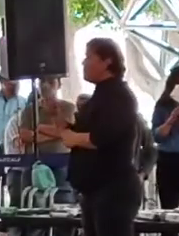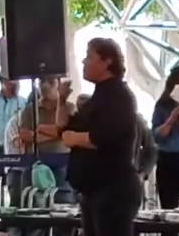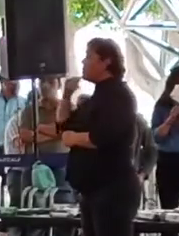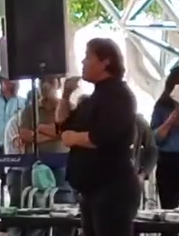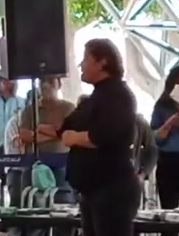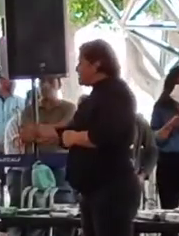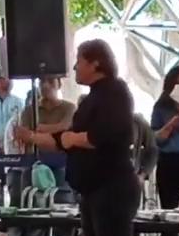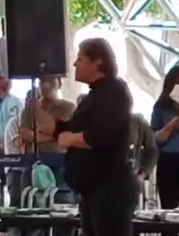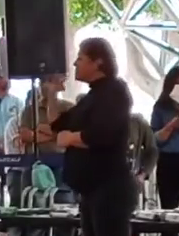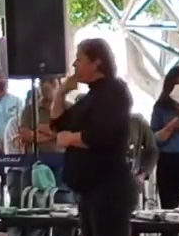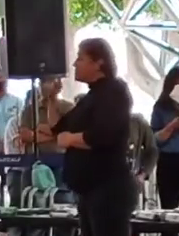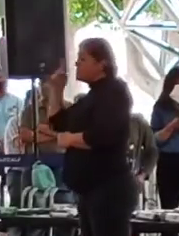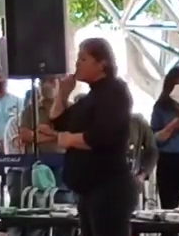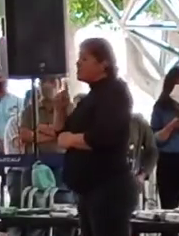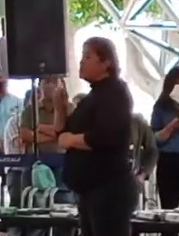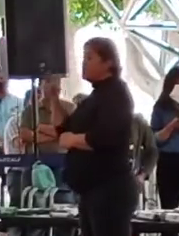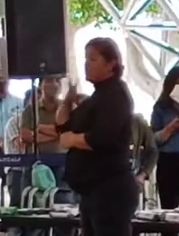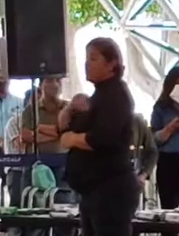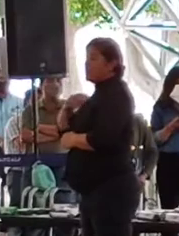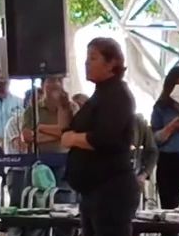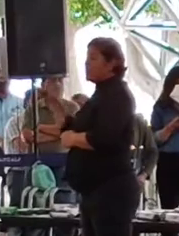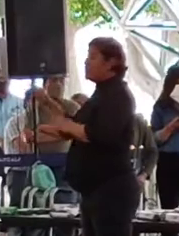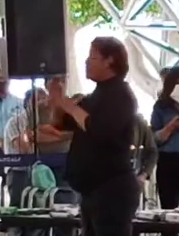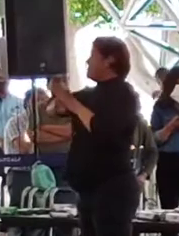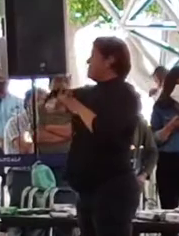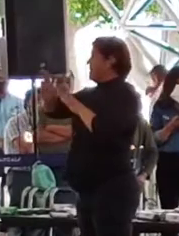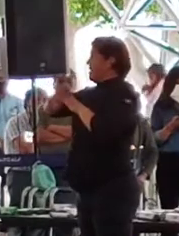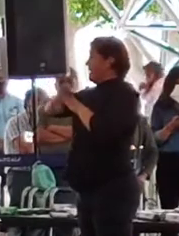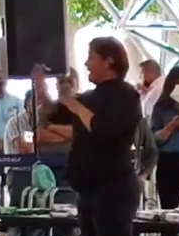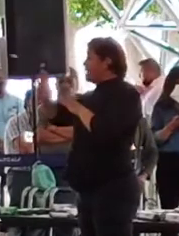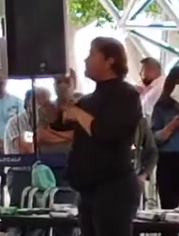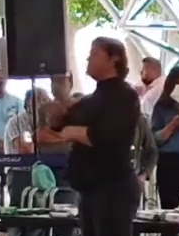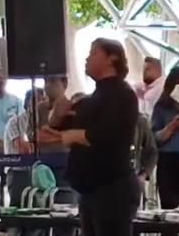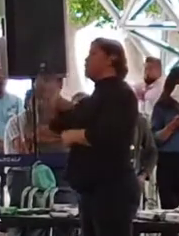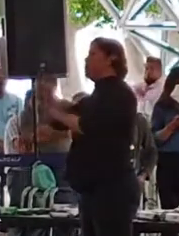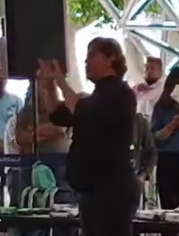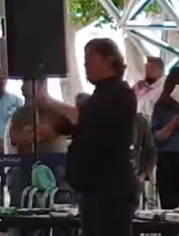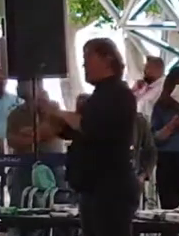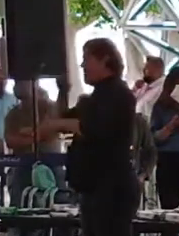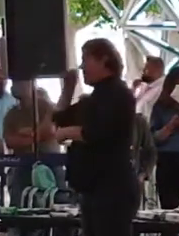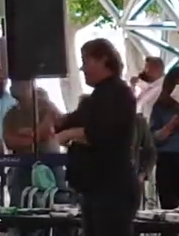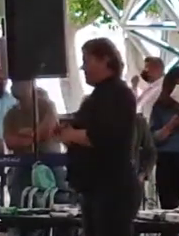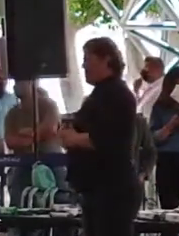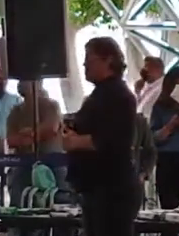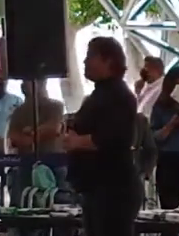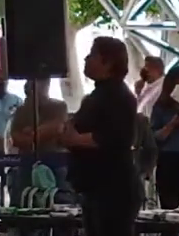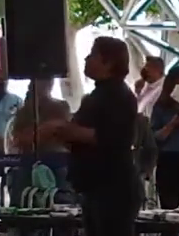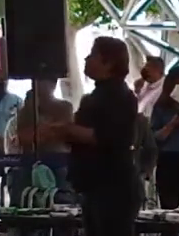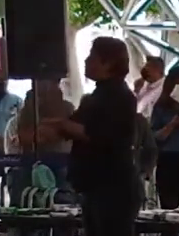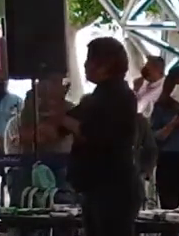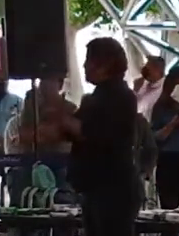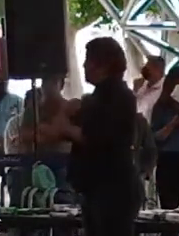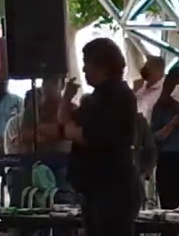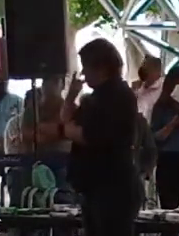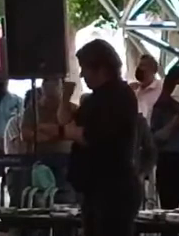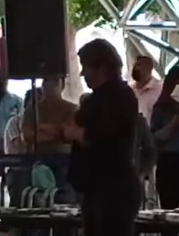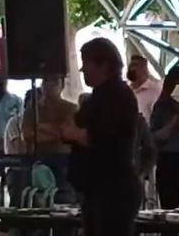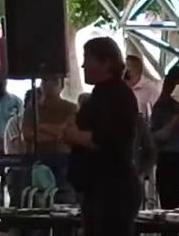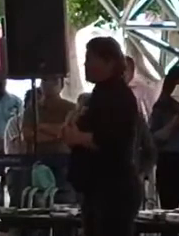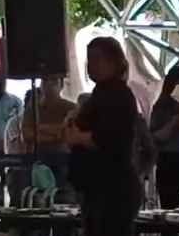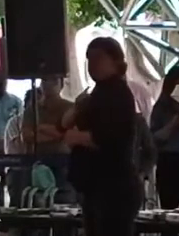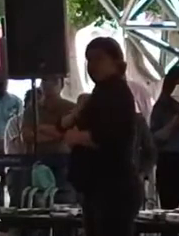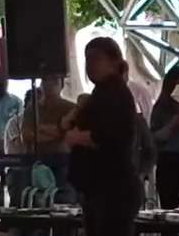y niños, de hijos de migrantes y muchos otros temas. Pero pues solamente quiero decirles que me da mucho